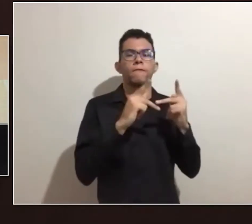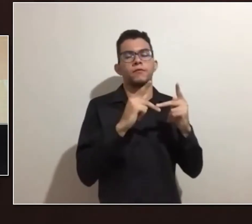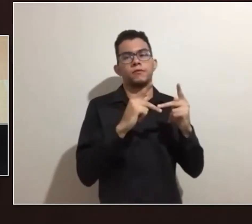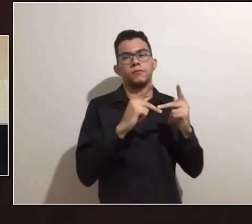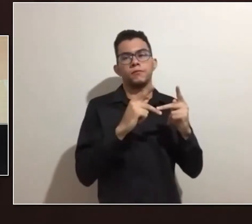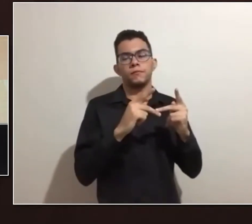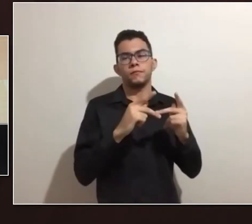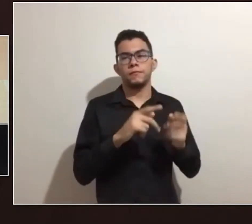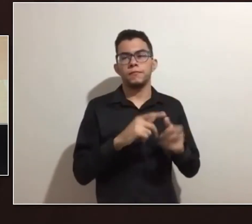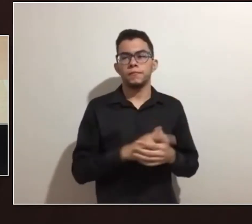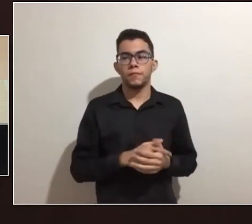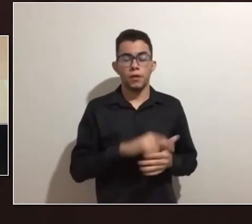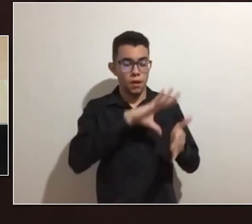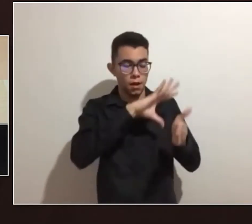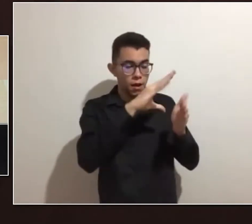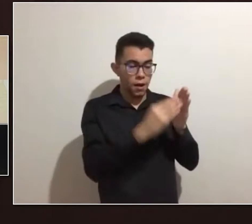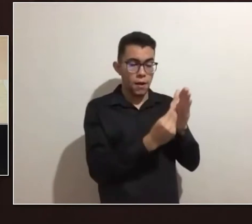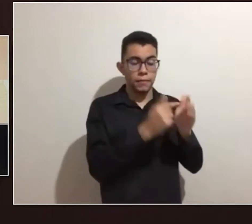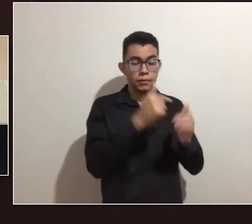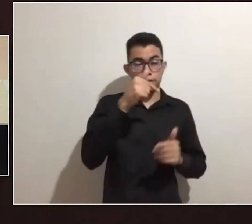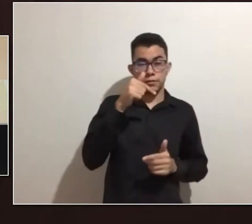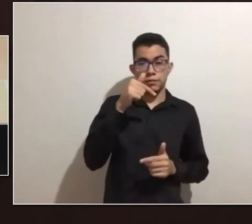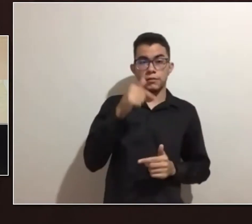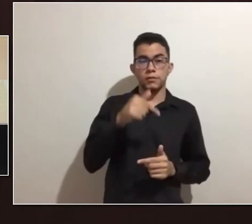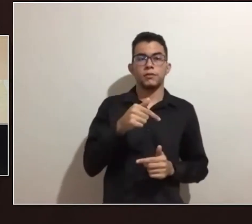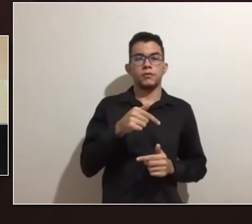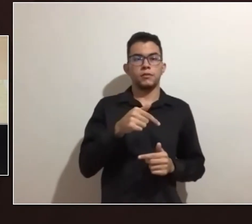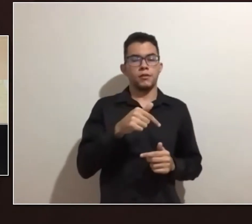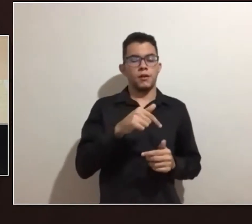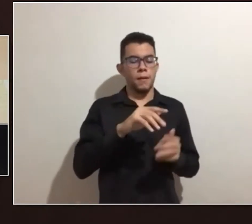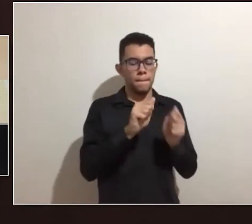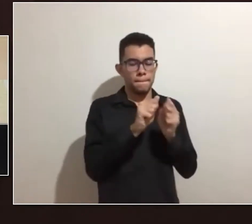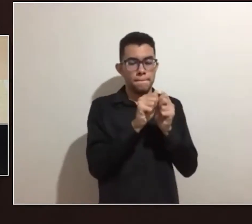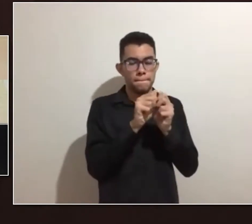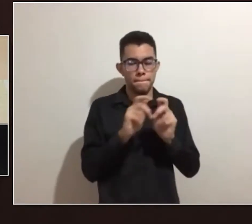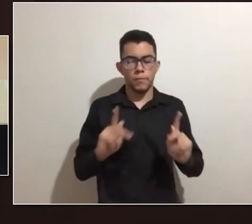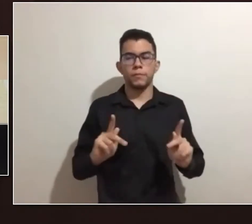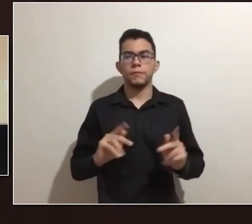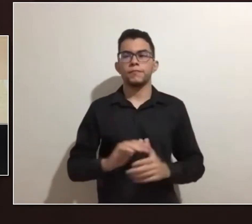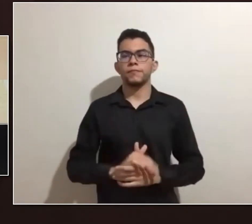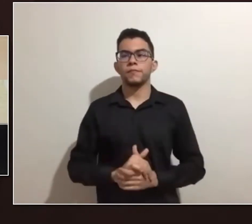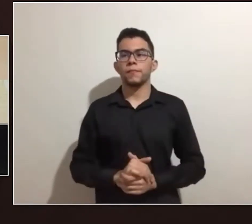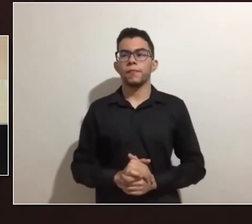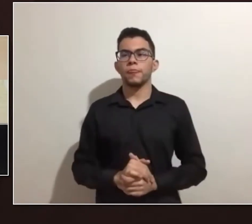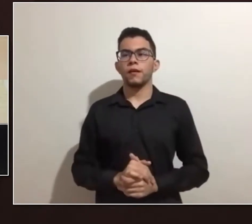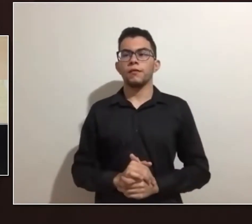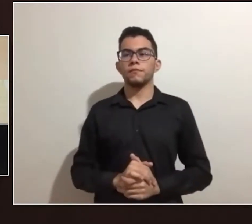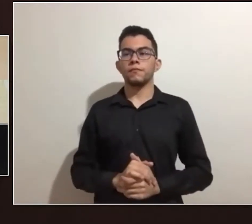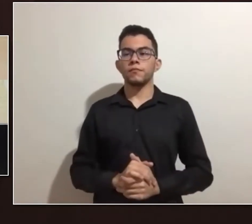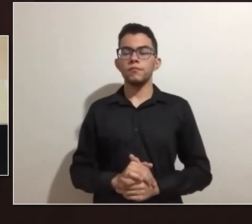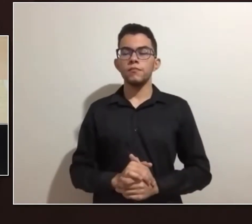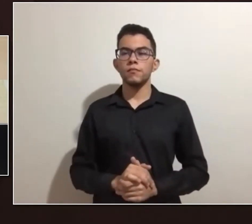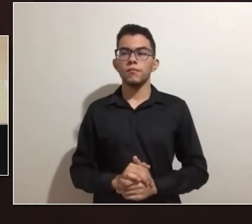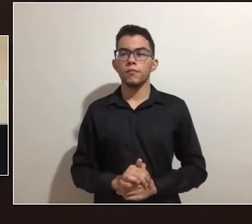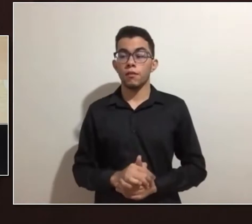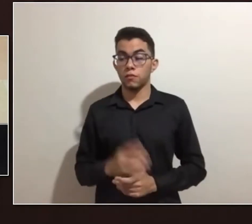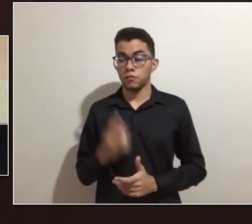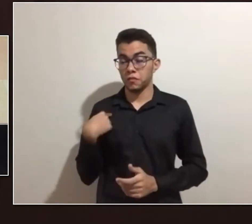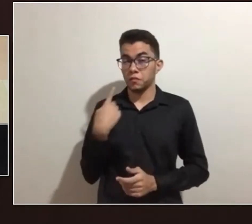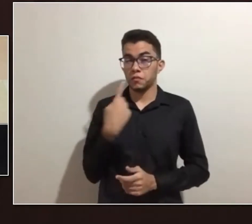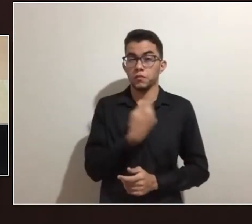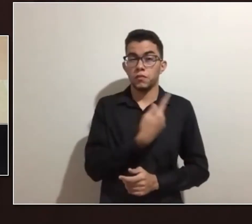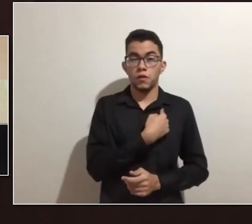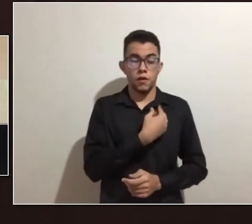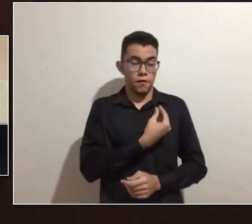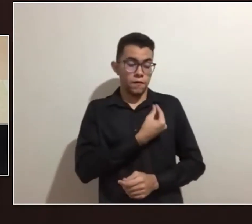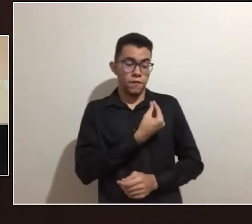dessas igrejas, que é a nossa igreja, nós estamos no período final desse